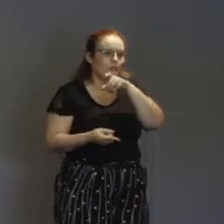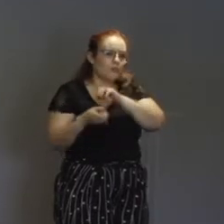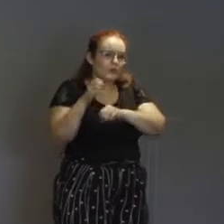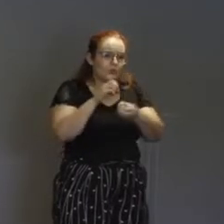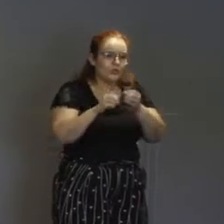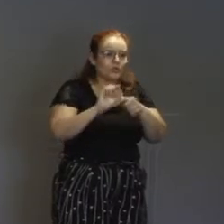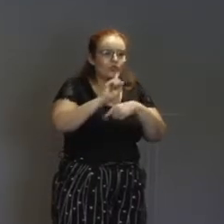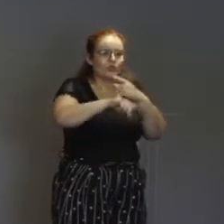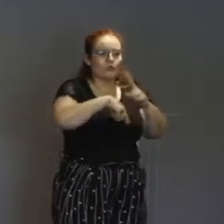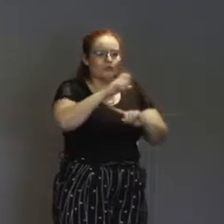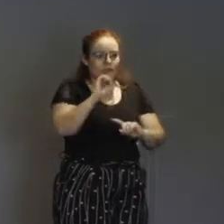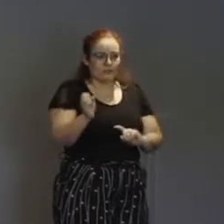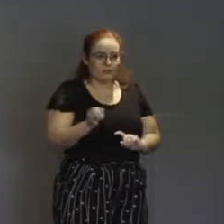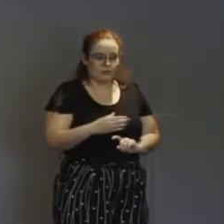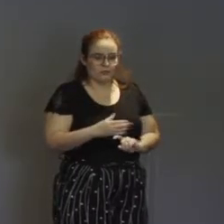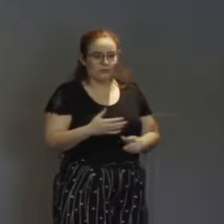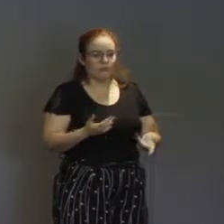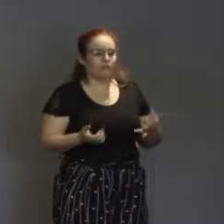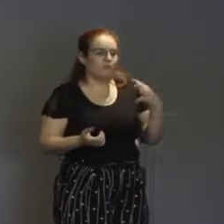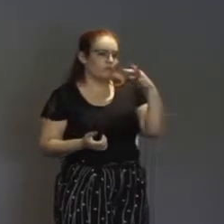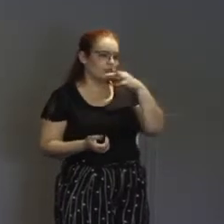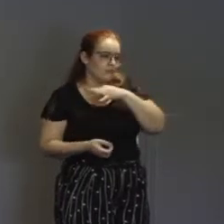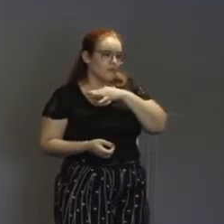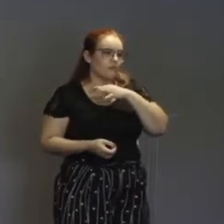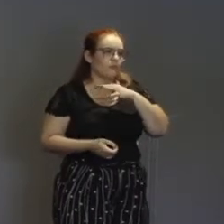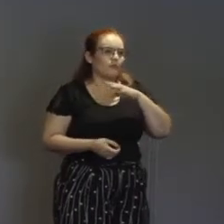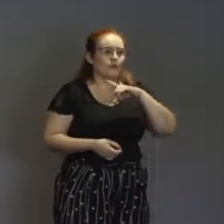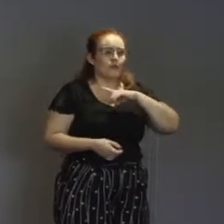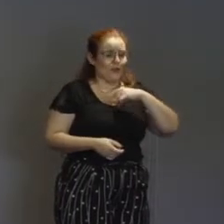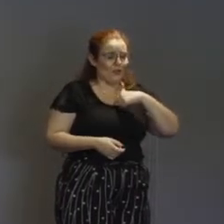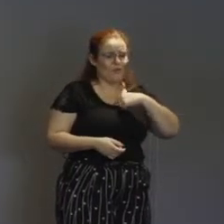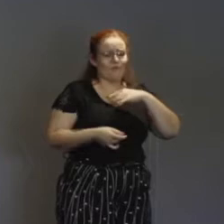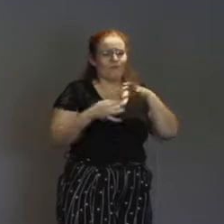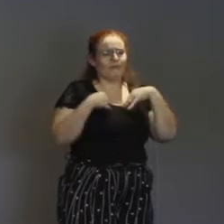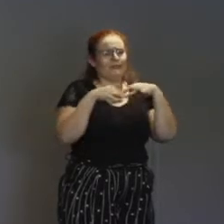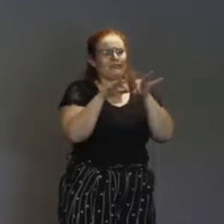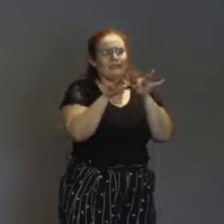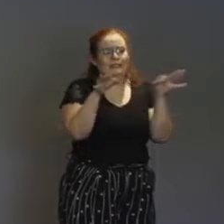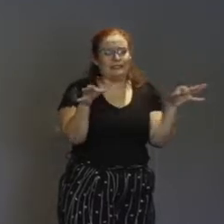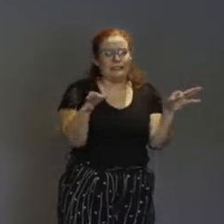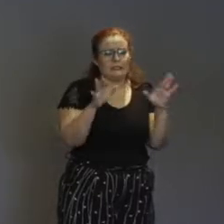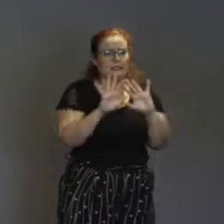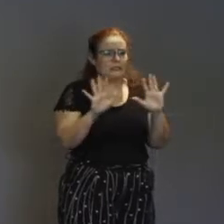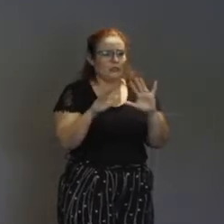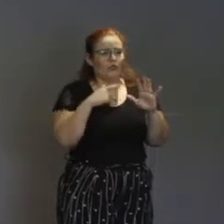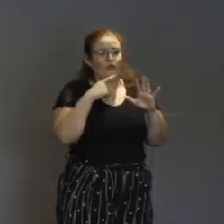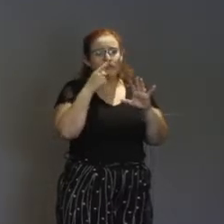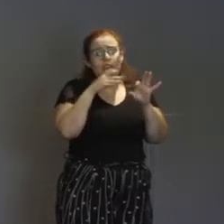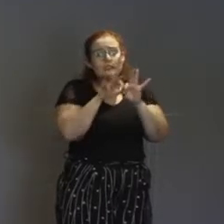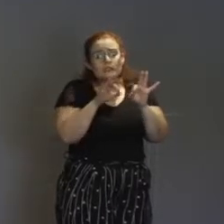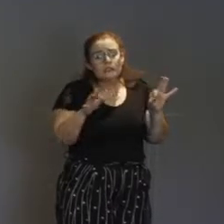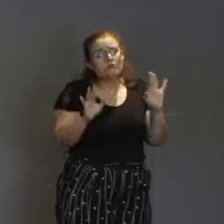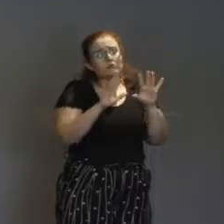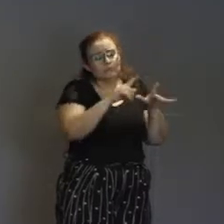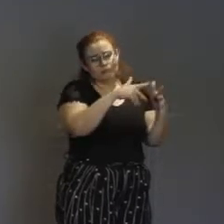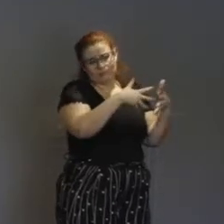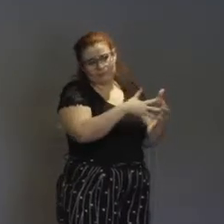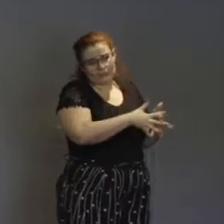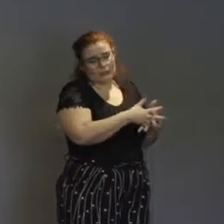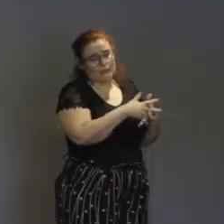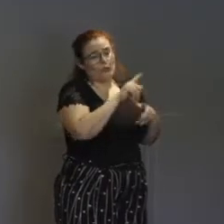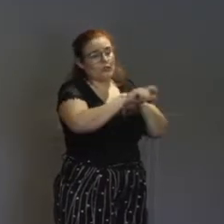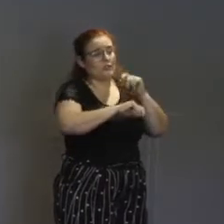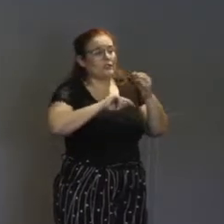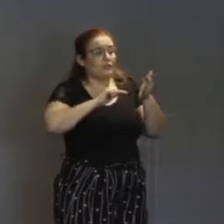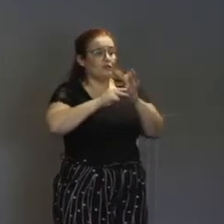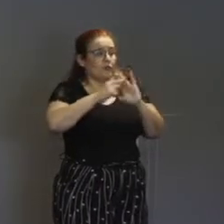difícil também? Lógico, eu estou super simplificando uma questão que é muito mais complexa, tá? De falar que é cultura. Eu só estou